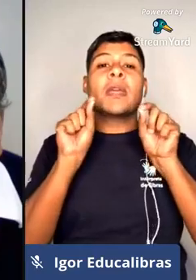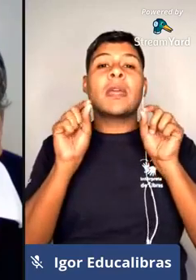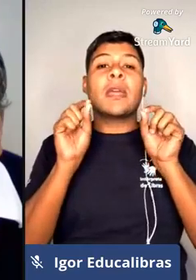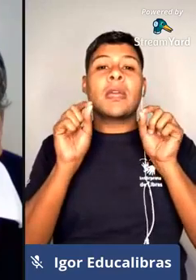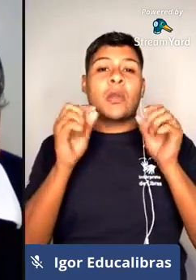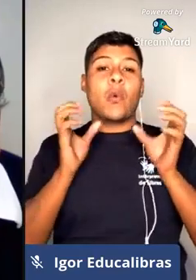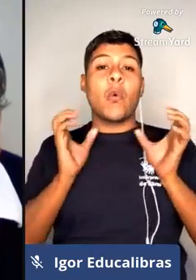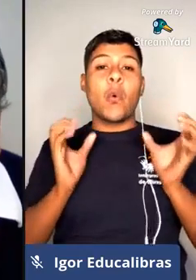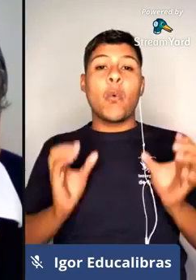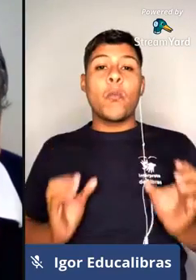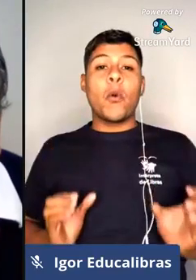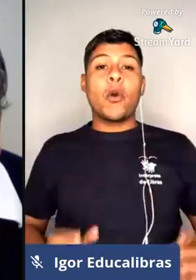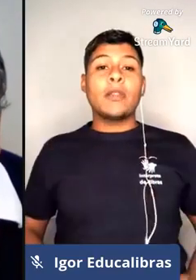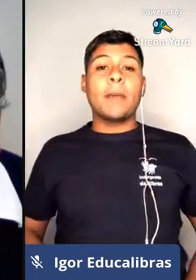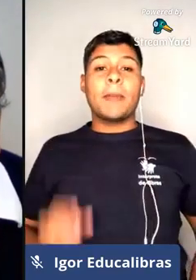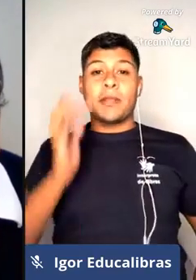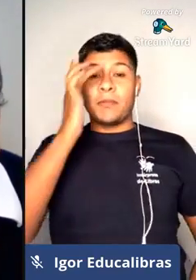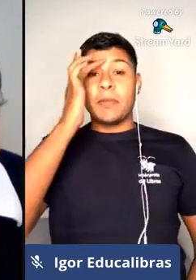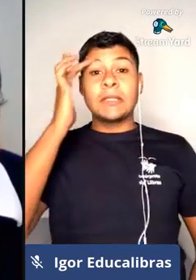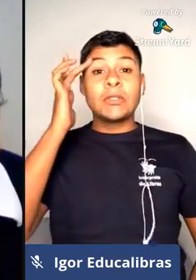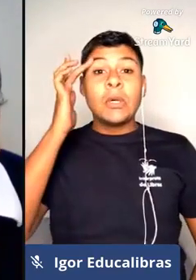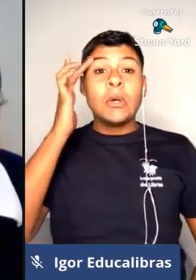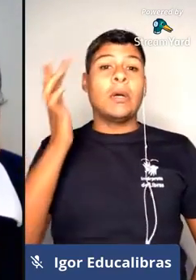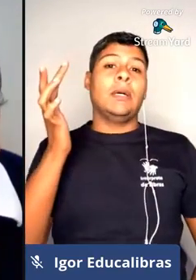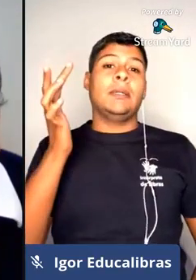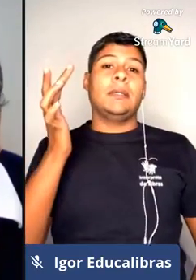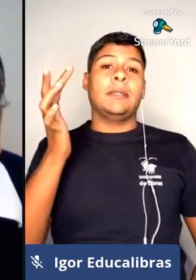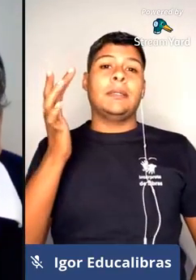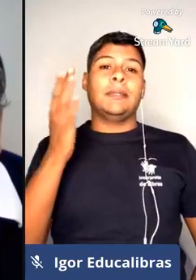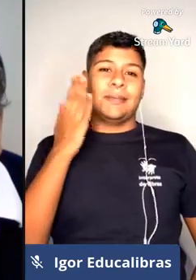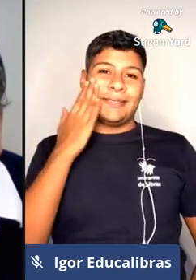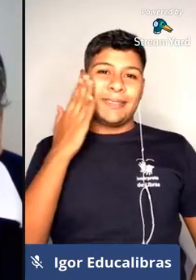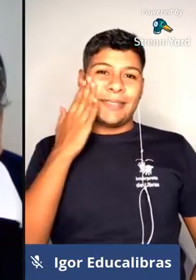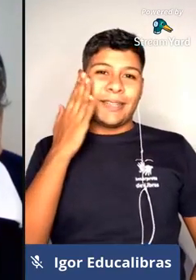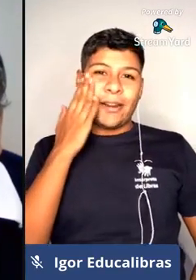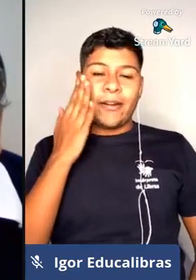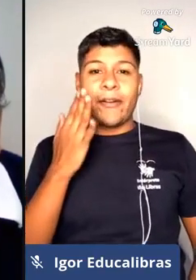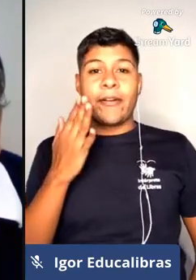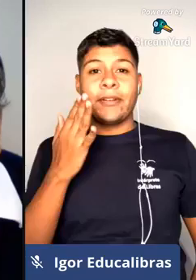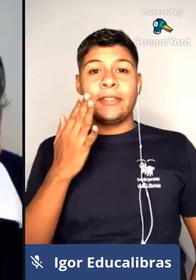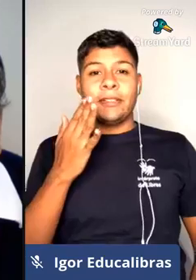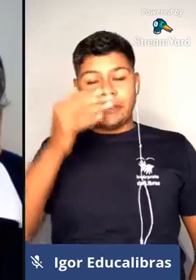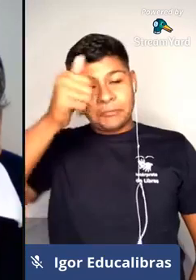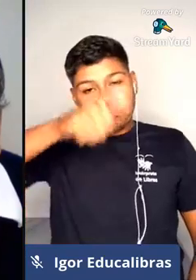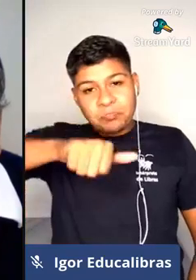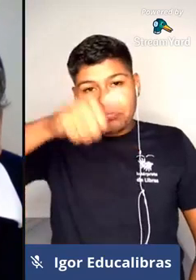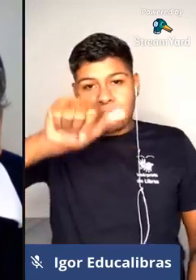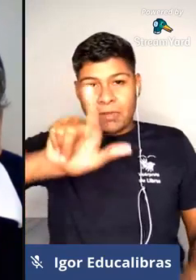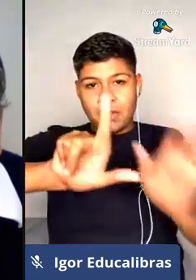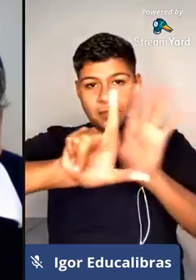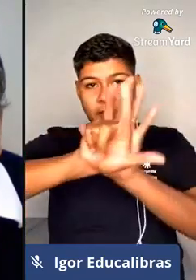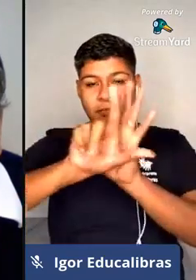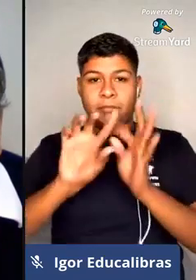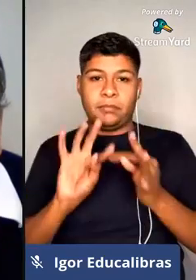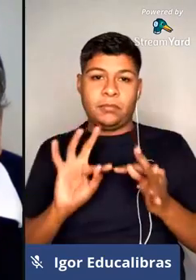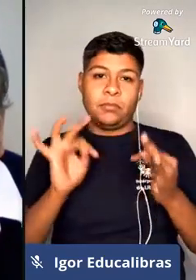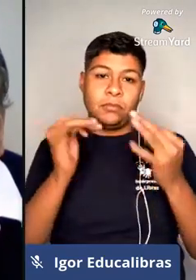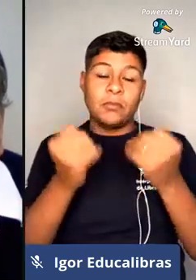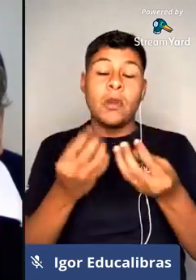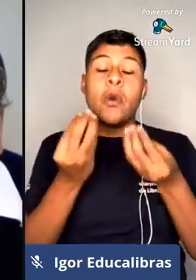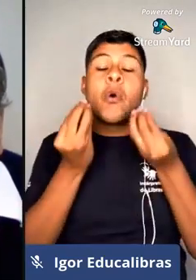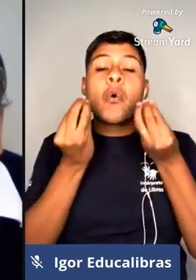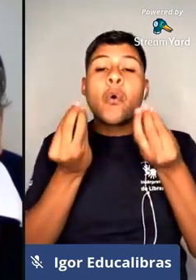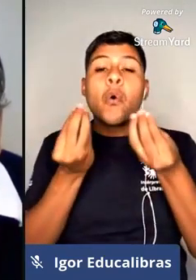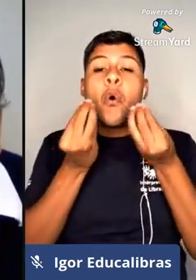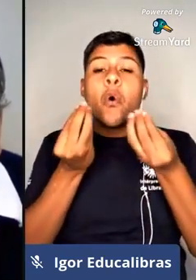comércio, acessibilidade, dali surge a CPA, né, e começa a se criar essas leis todas, né. Com